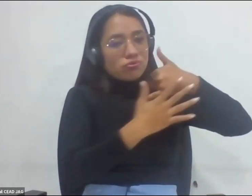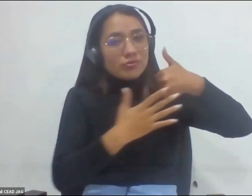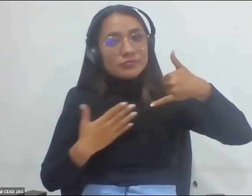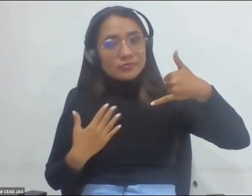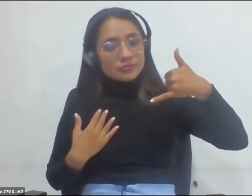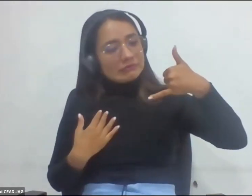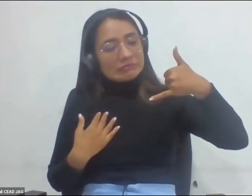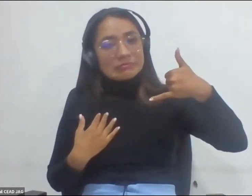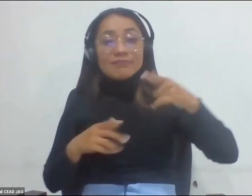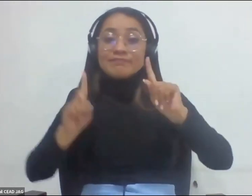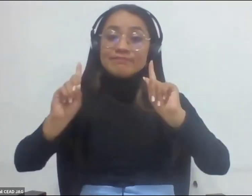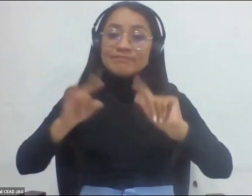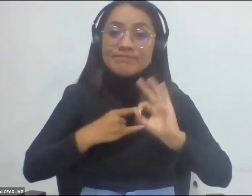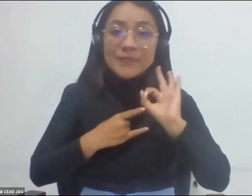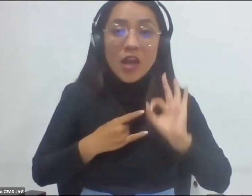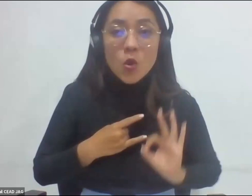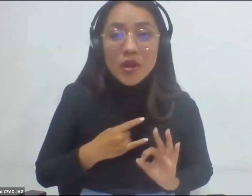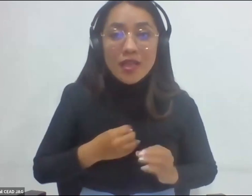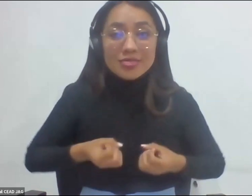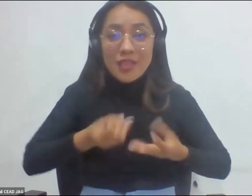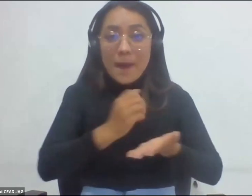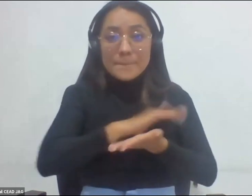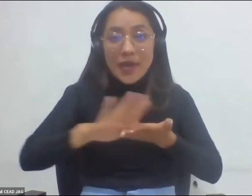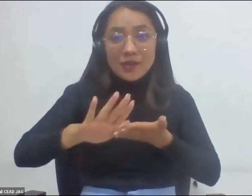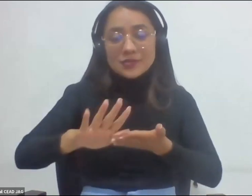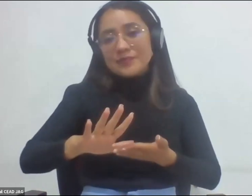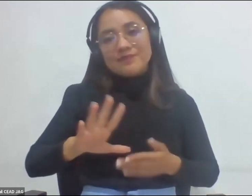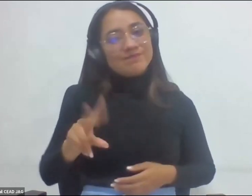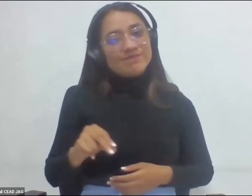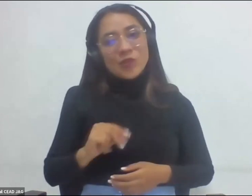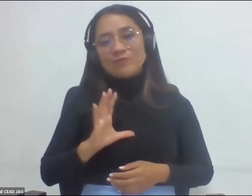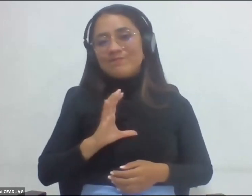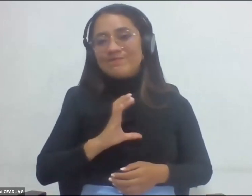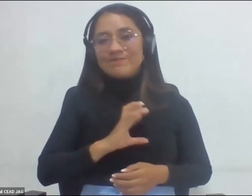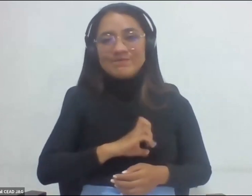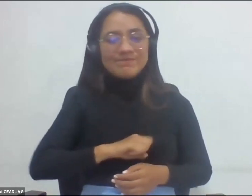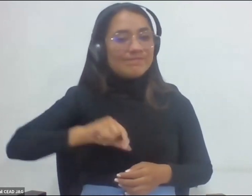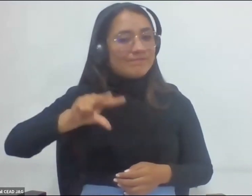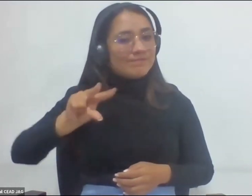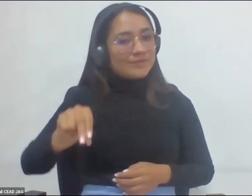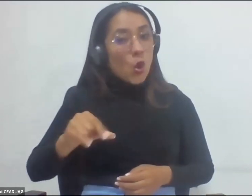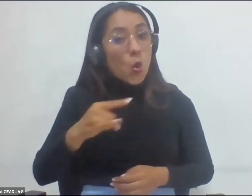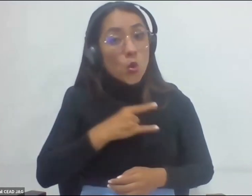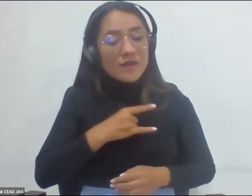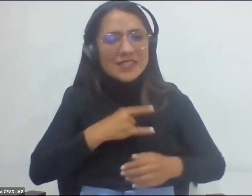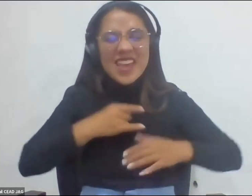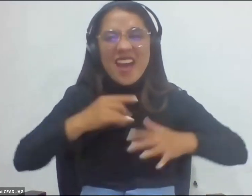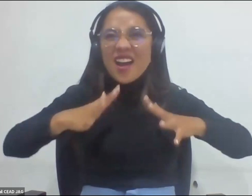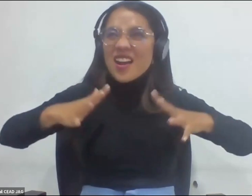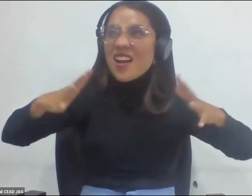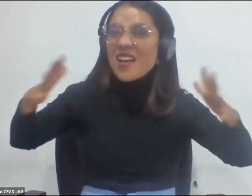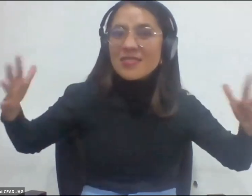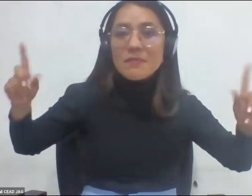infortunadamente no puede otorgar becas es la universidad más grande y la que menos recursos